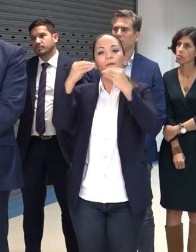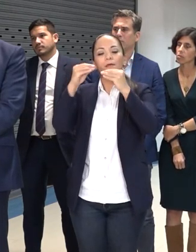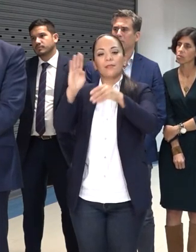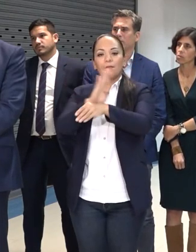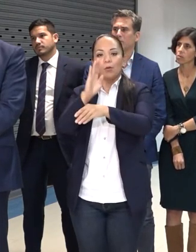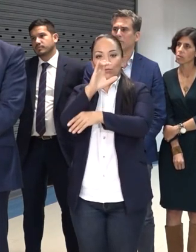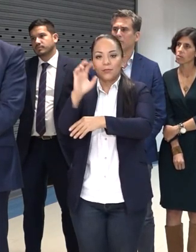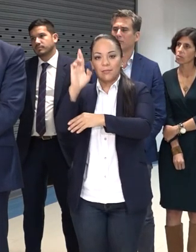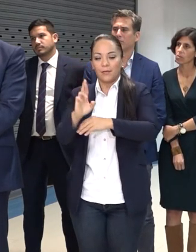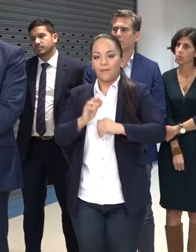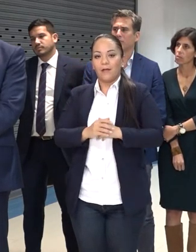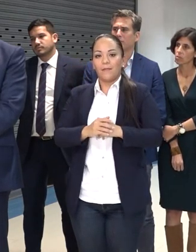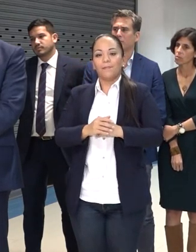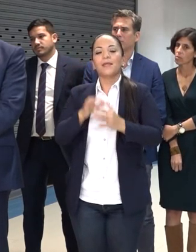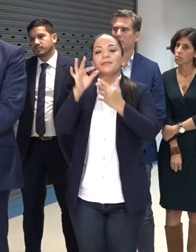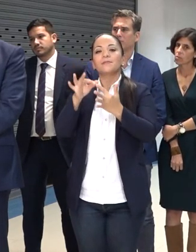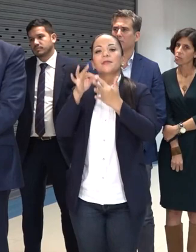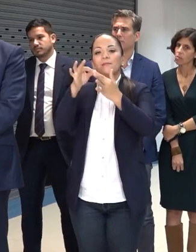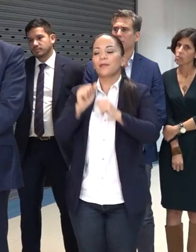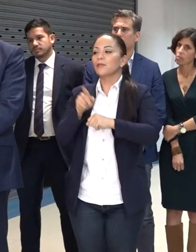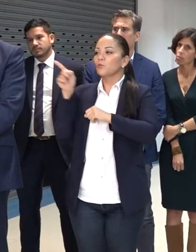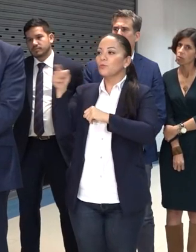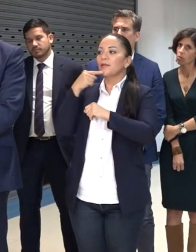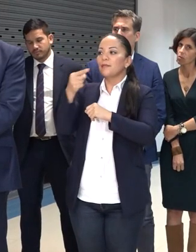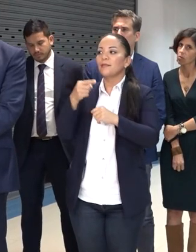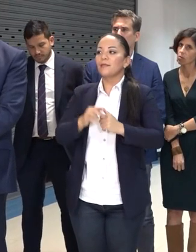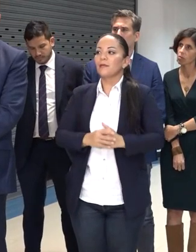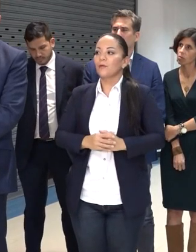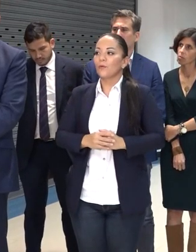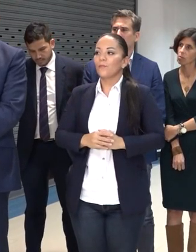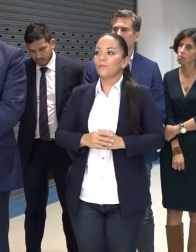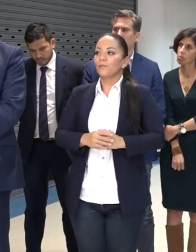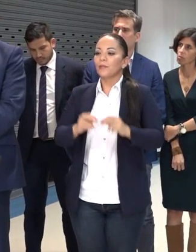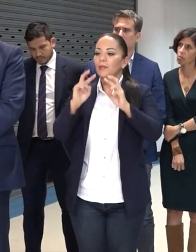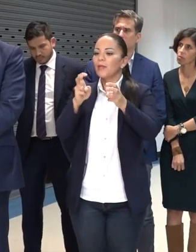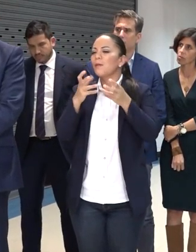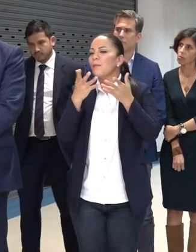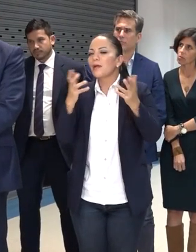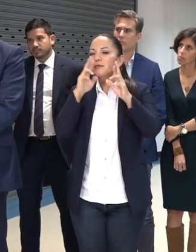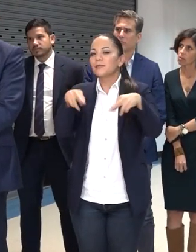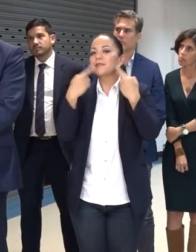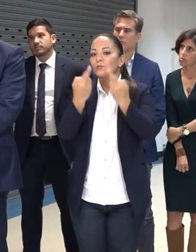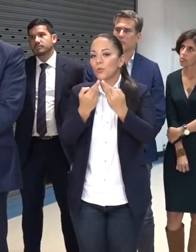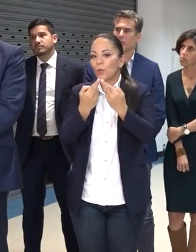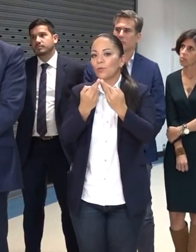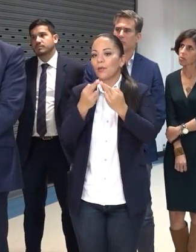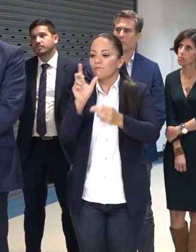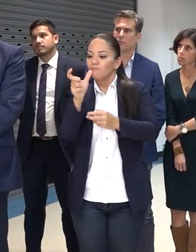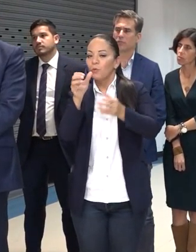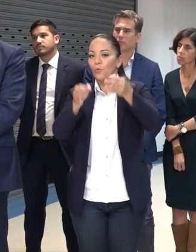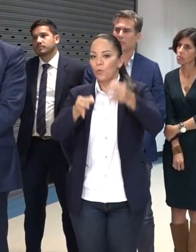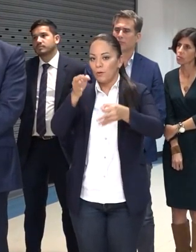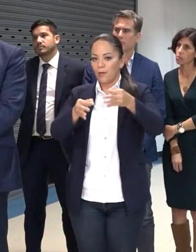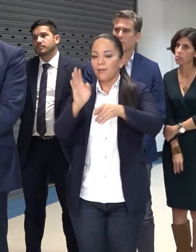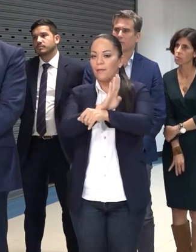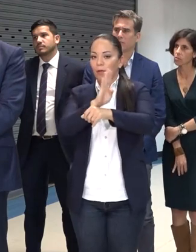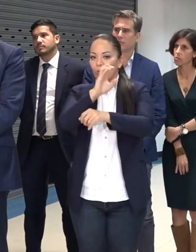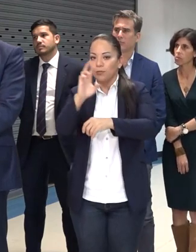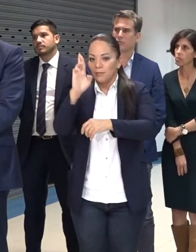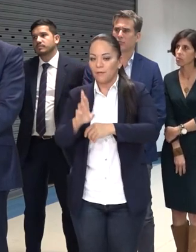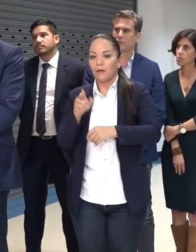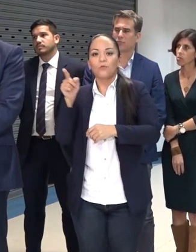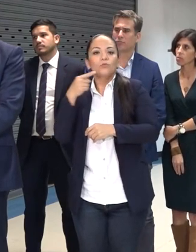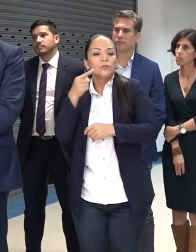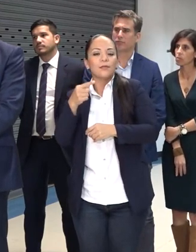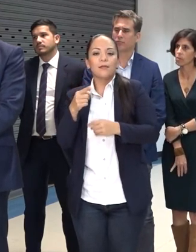Banco de Costa Rica, especialmente lo que usted dijo sobre la cesión de la personería jurídica del banco. Usted decía